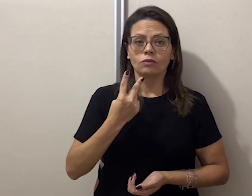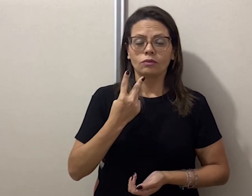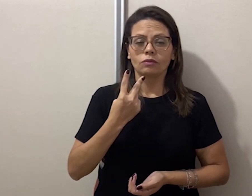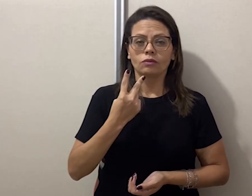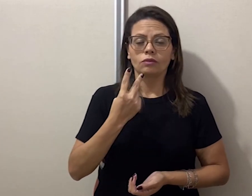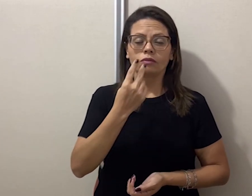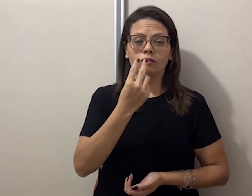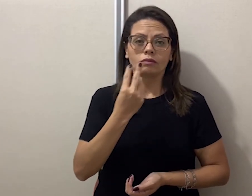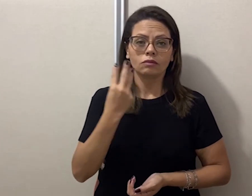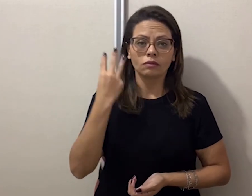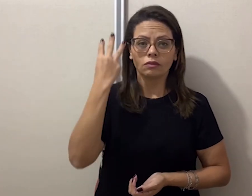2 horas.